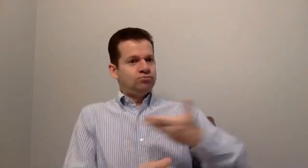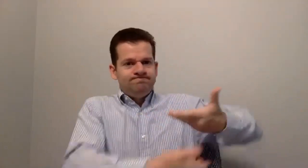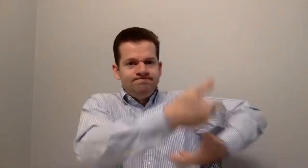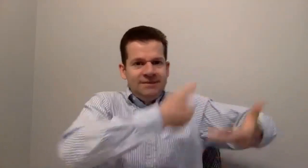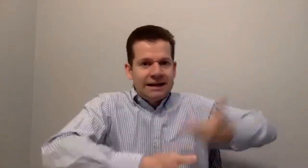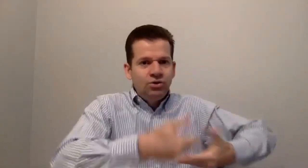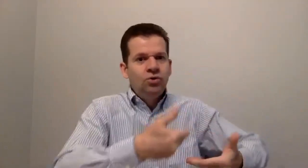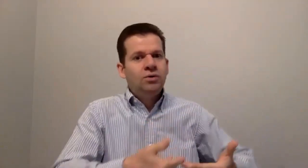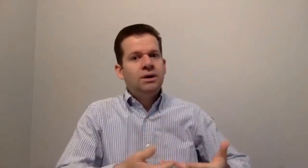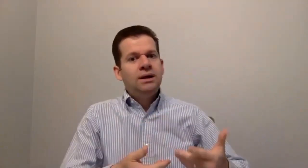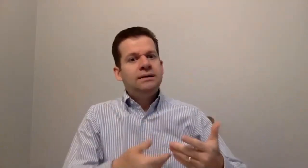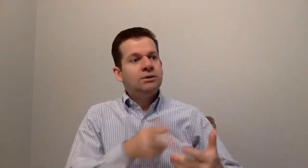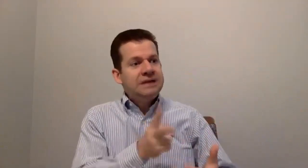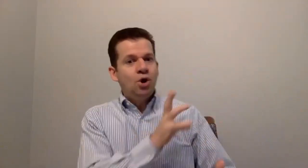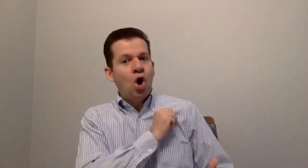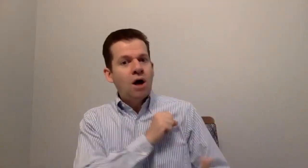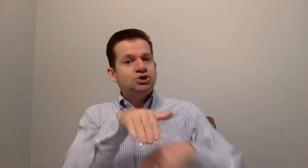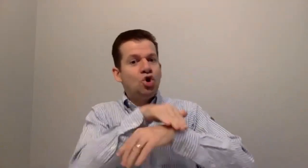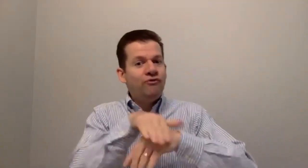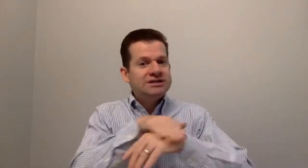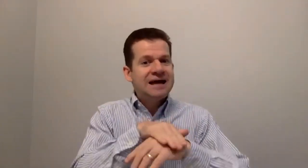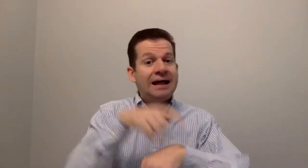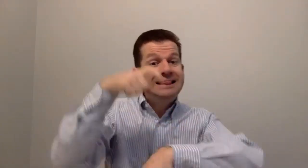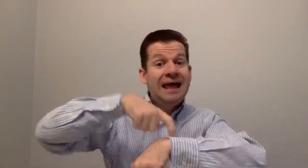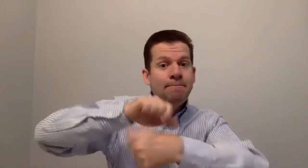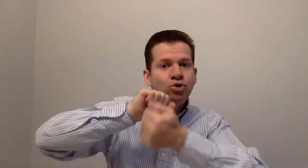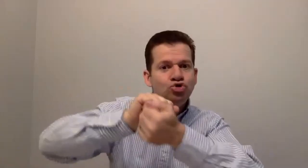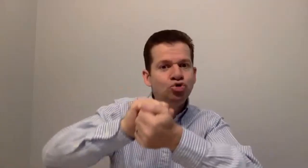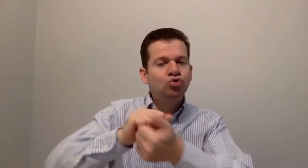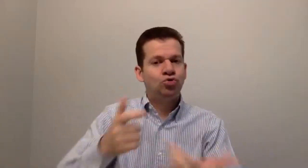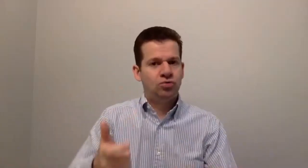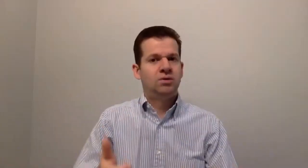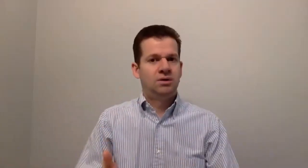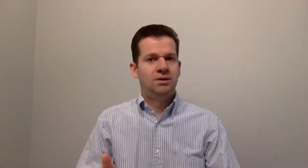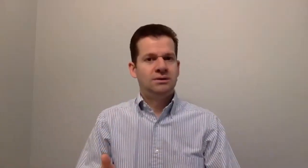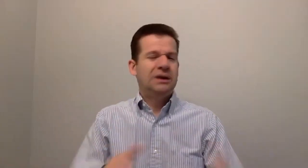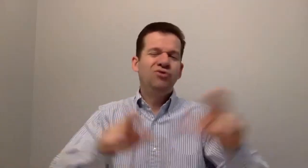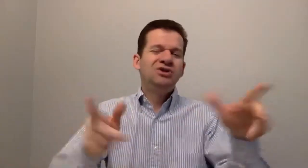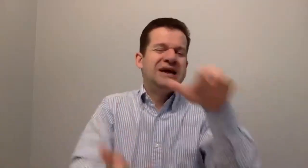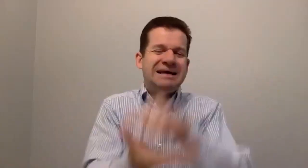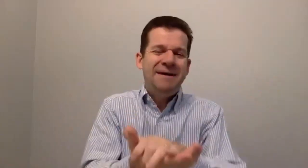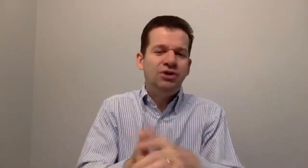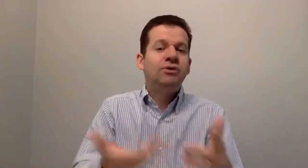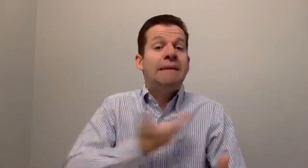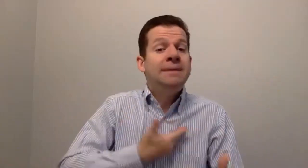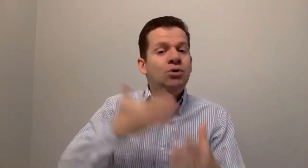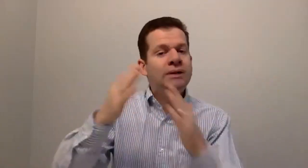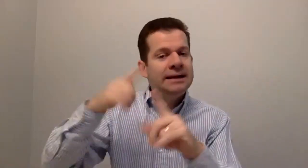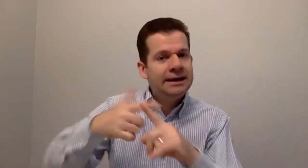jeito, tratou, então sempre gosto de conversar tempo junto. Tá? Não tô falando de casamento, tô falando amigo na